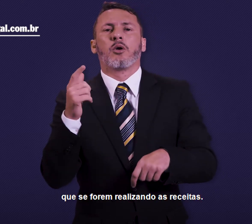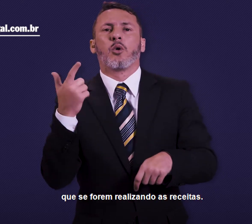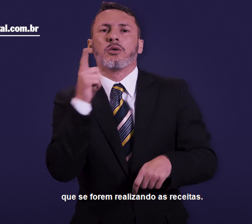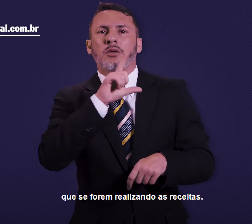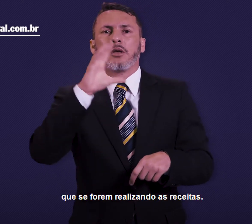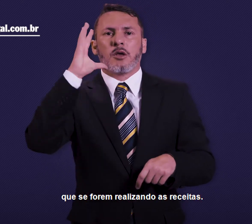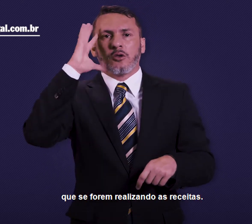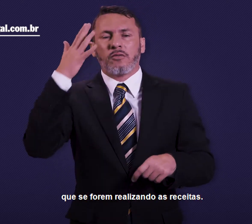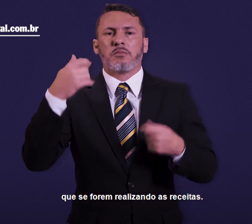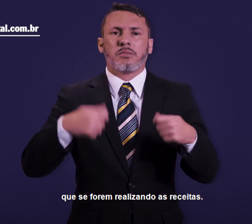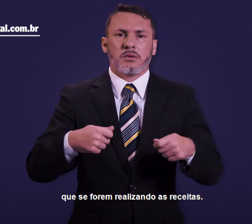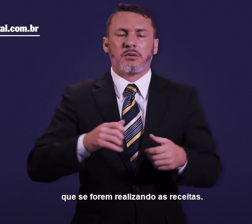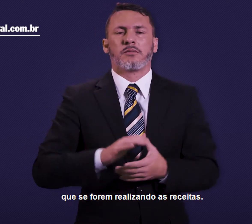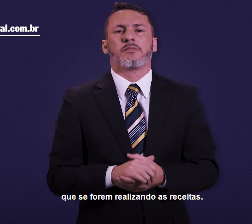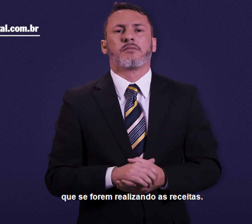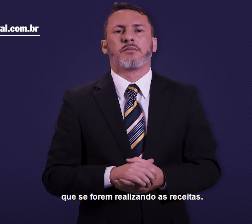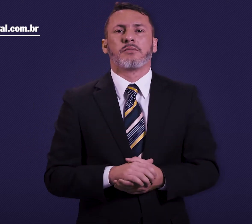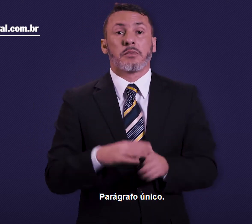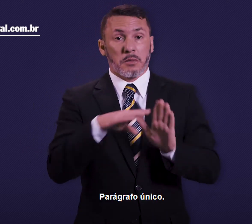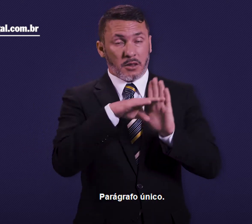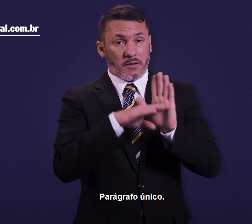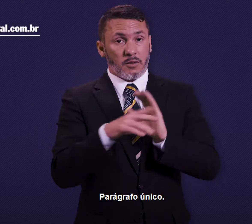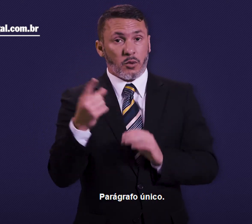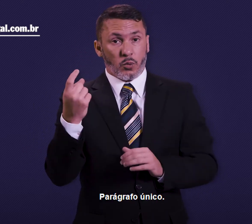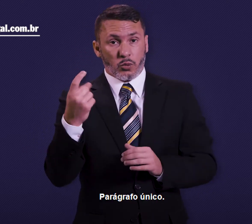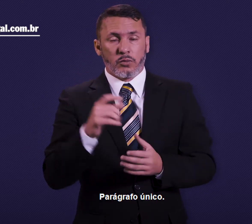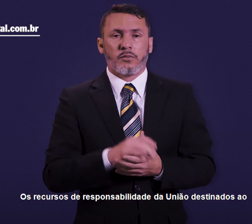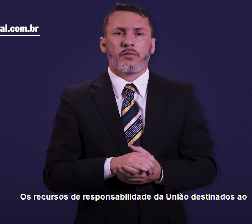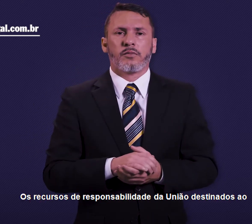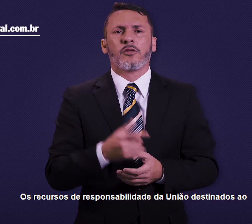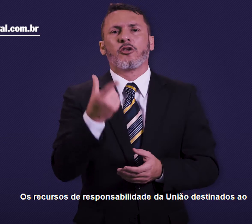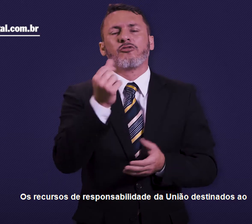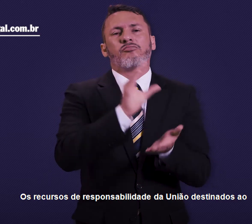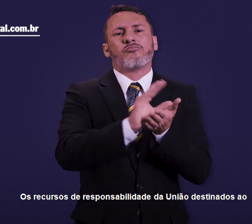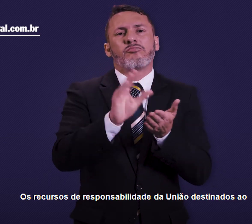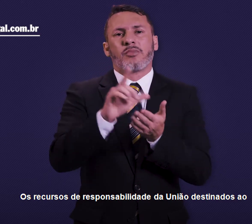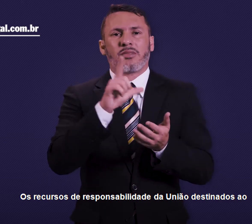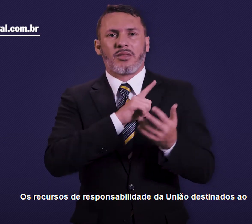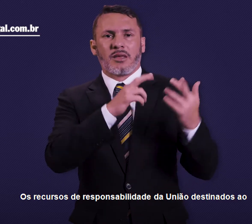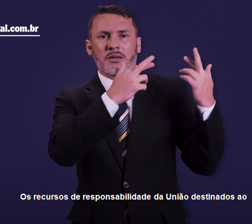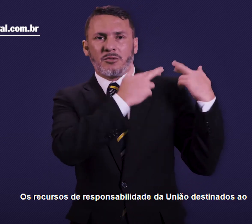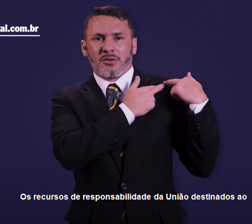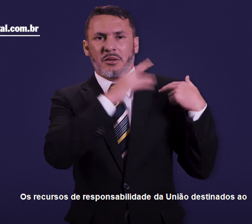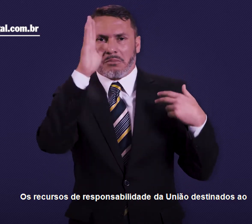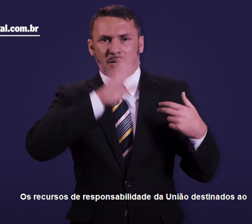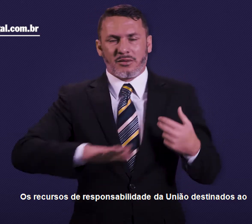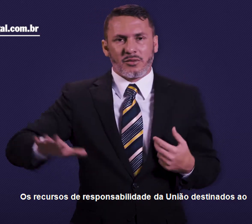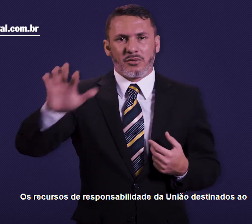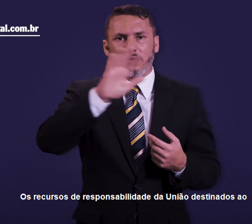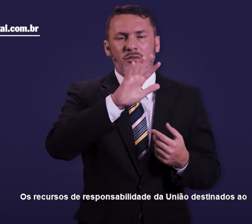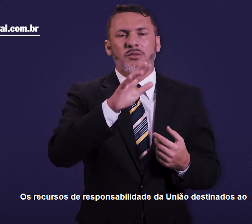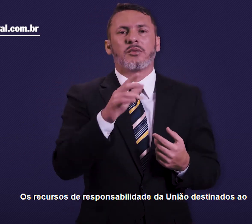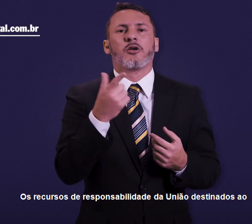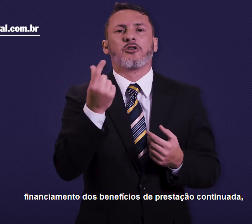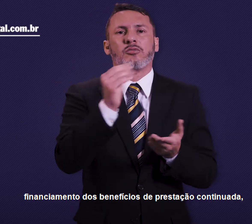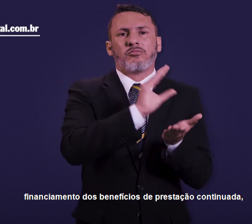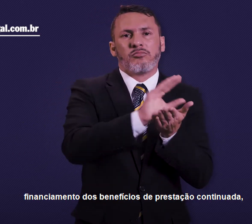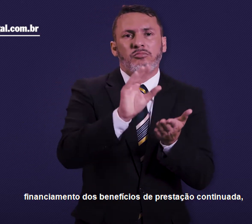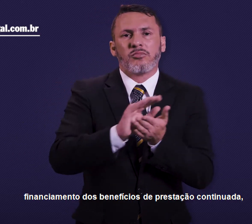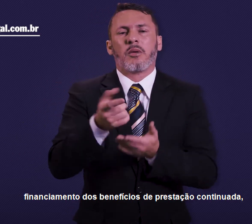forem realizando as receitas. Parágrafo único. Os recursos de responsabilidade da União destinados ao financiamento